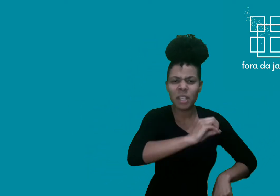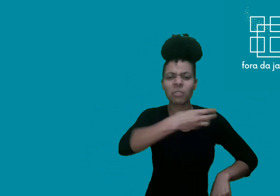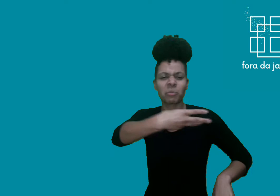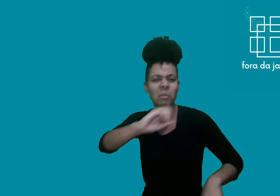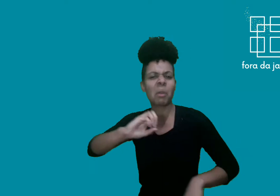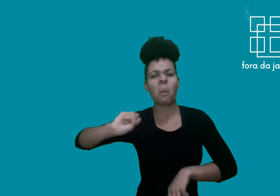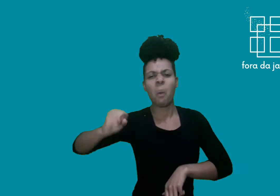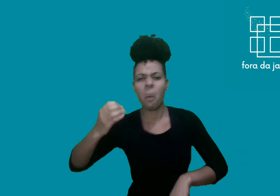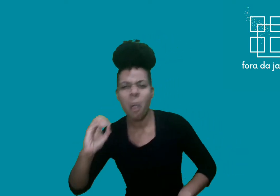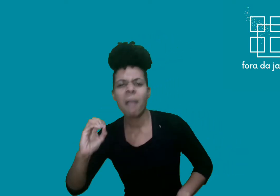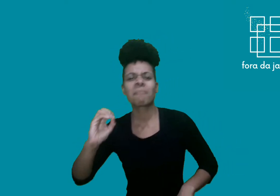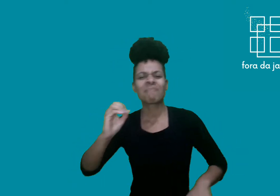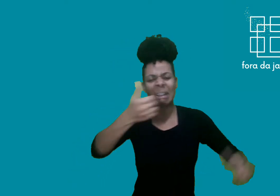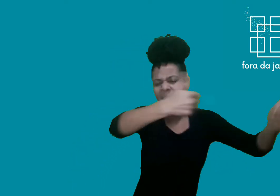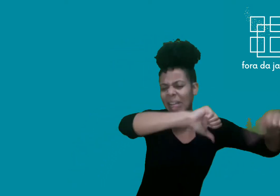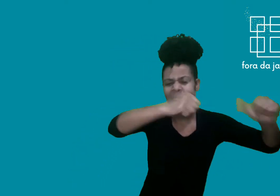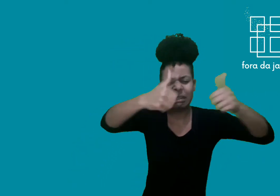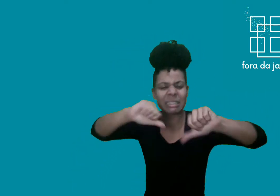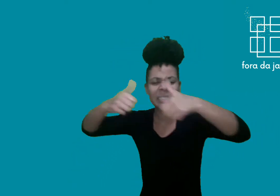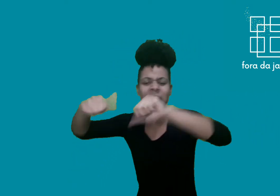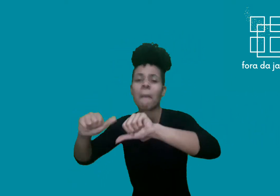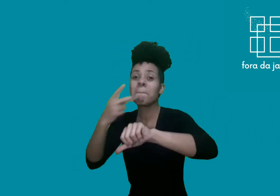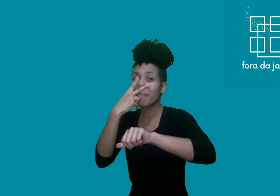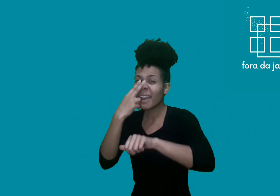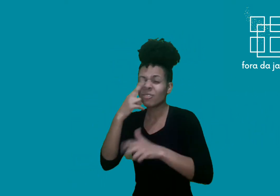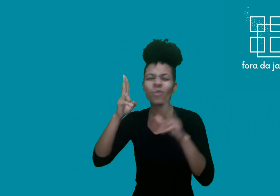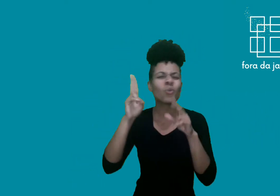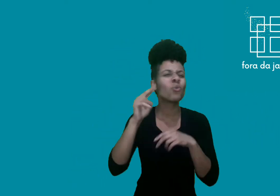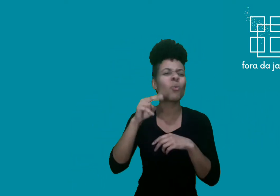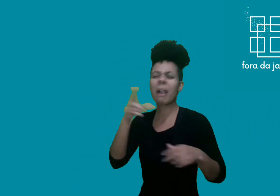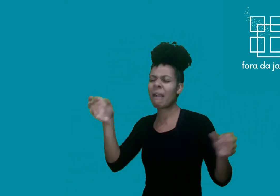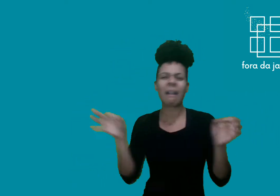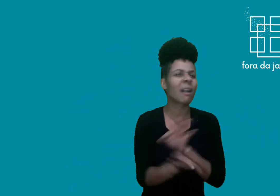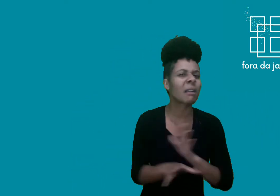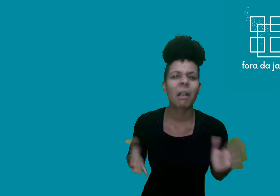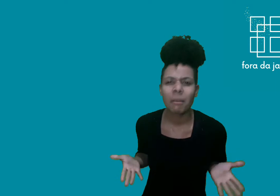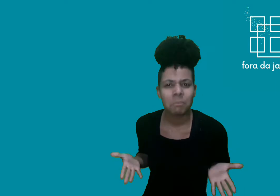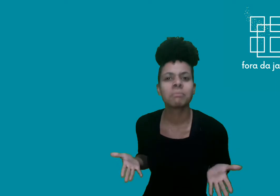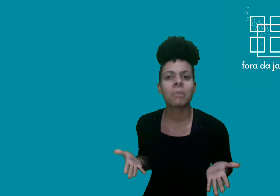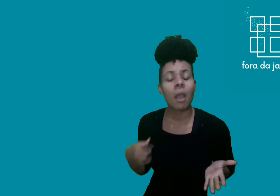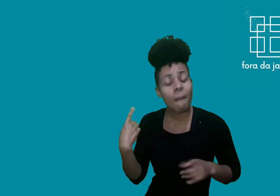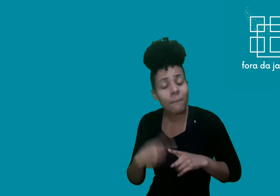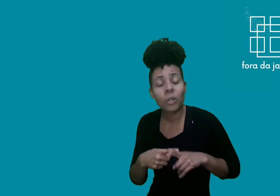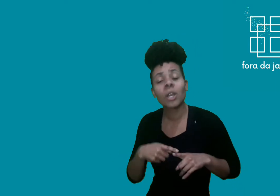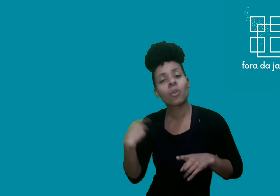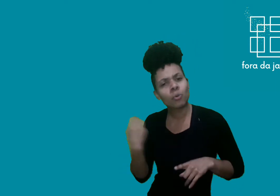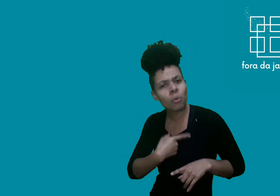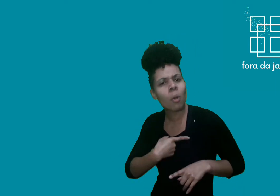de angústia muito grande, porque você continua no automático, você continua vivendo sem saber o porquê.